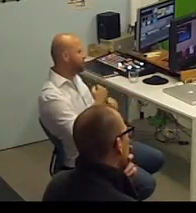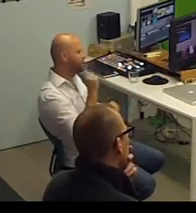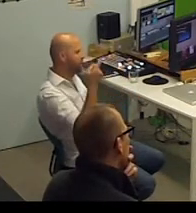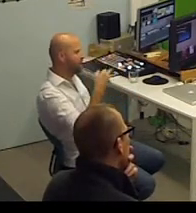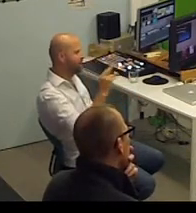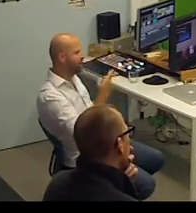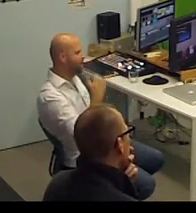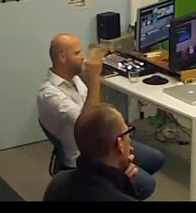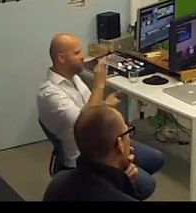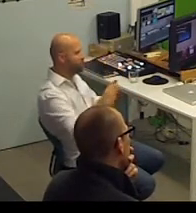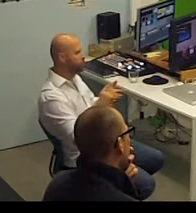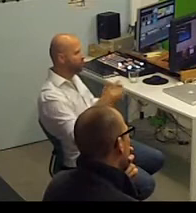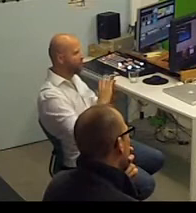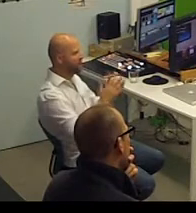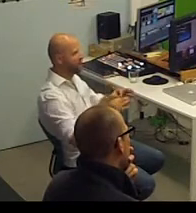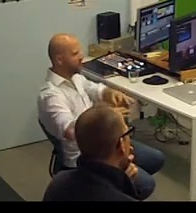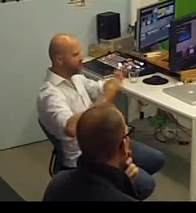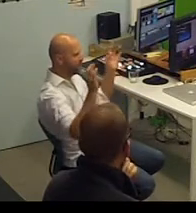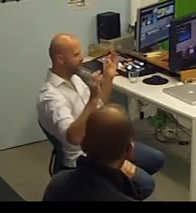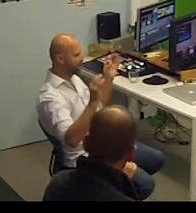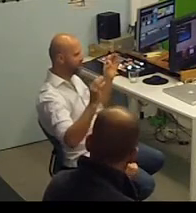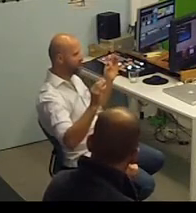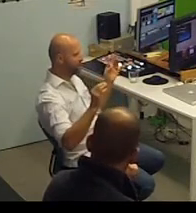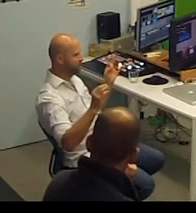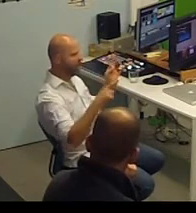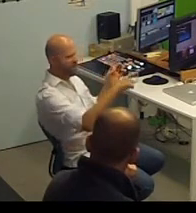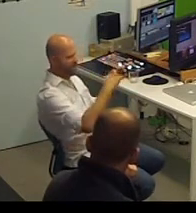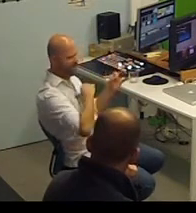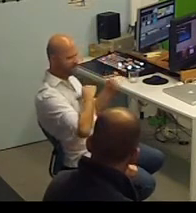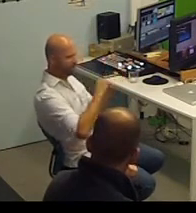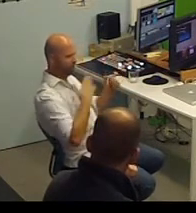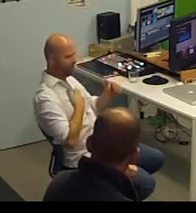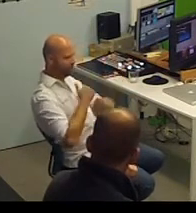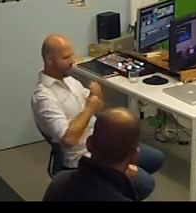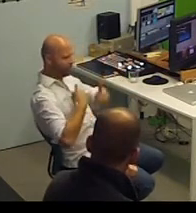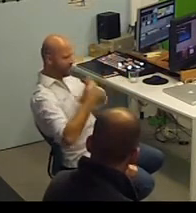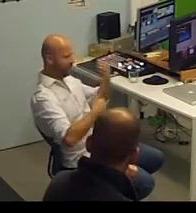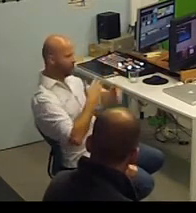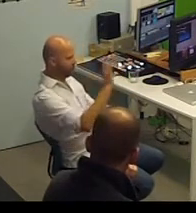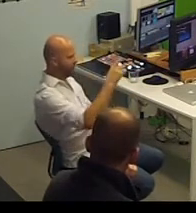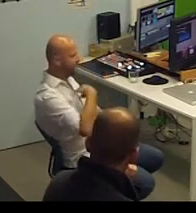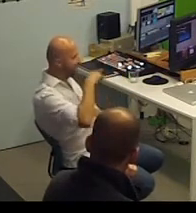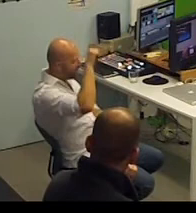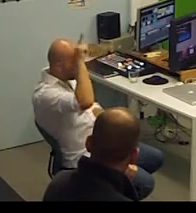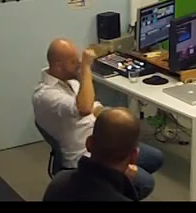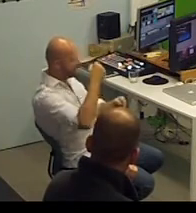auch an der Hochschule für Heilpädagogik die Ausbildung gemacht zum Gebärdensprachlehrer. Also habt ihr noch